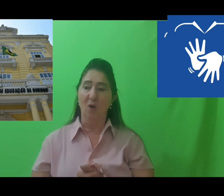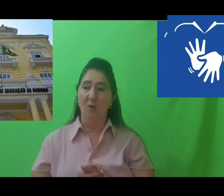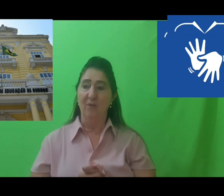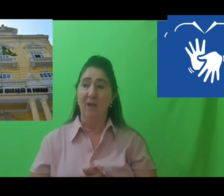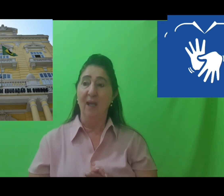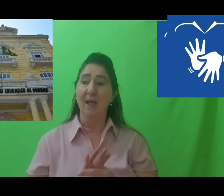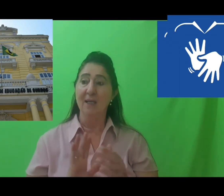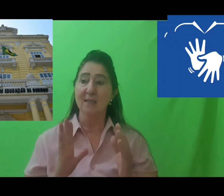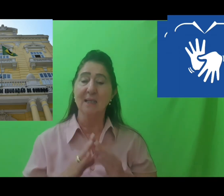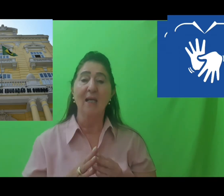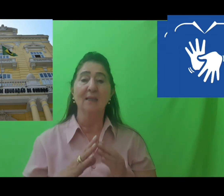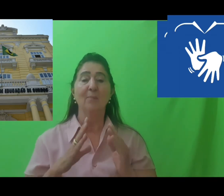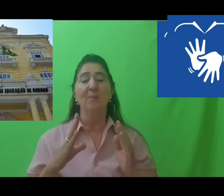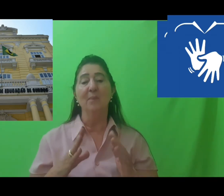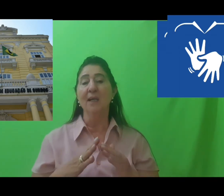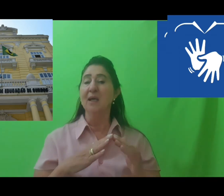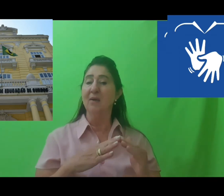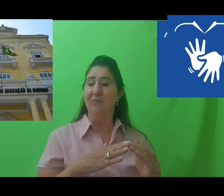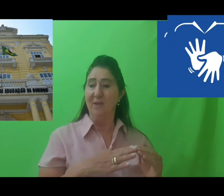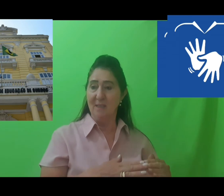1999 é lançada a primeira revista da